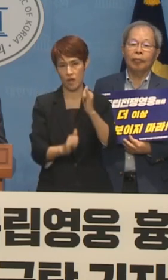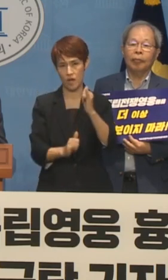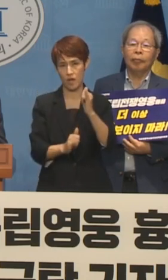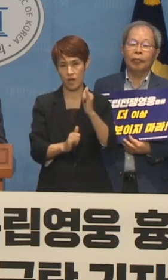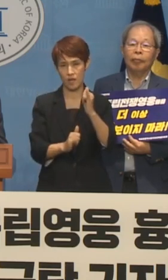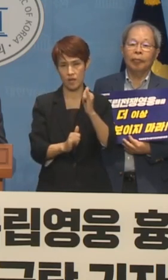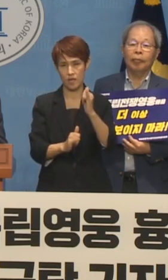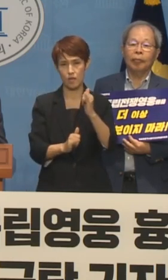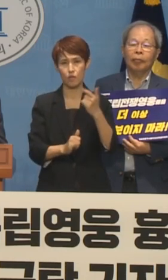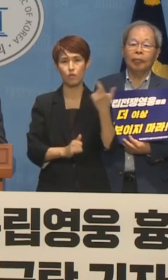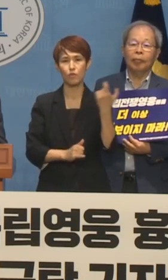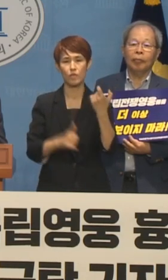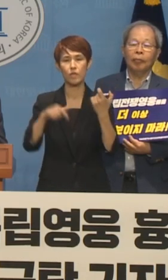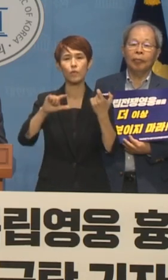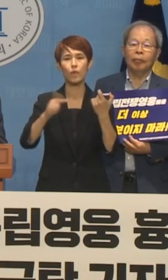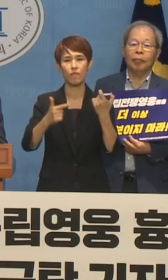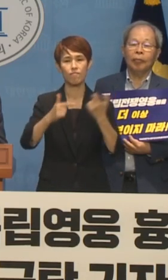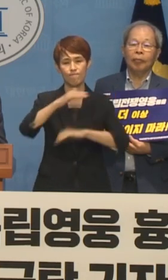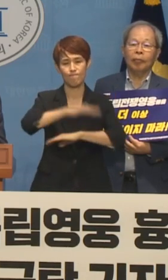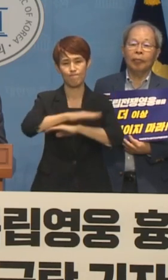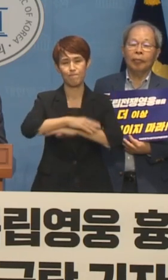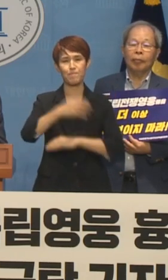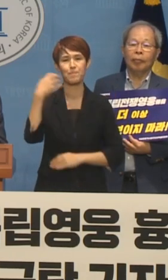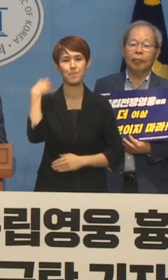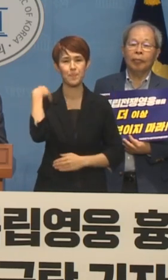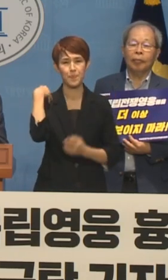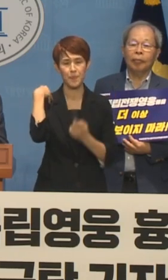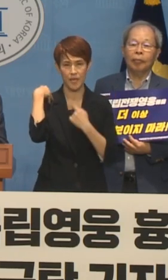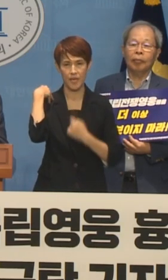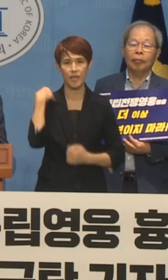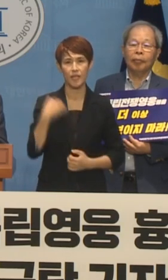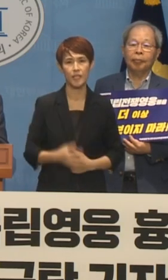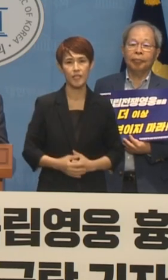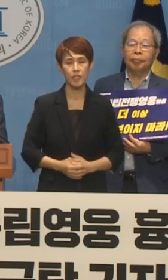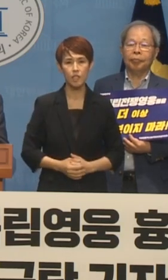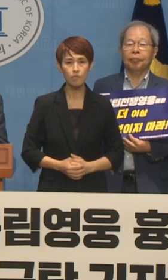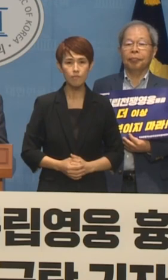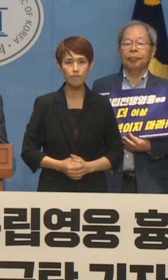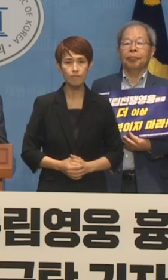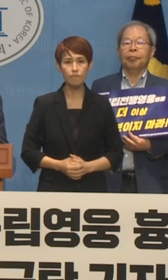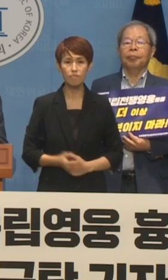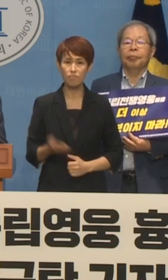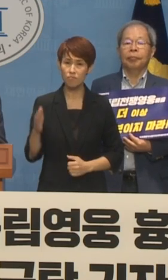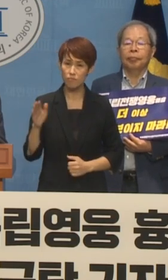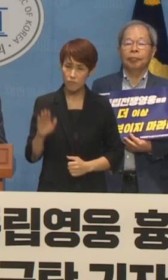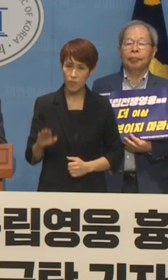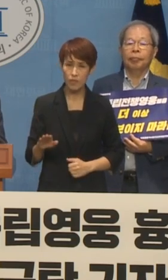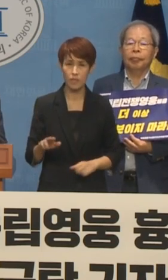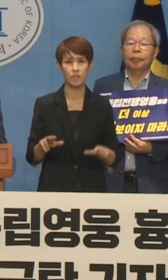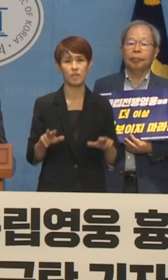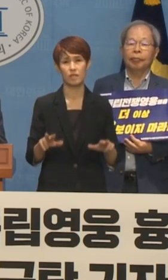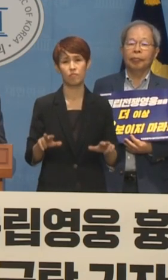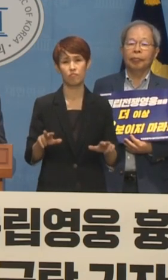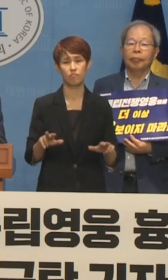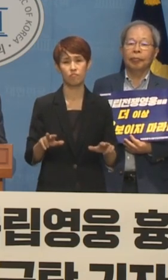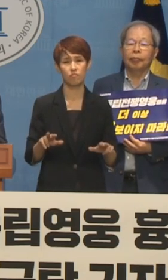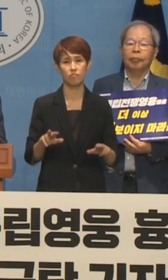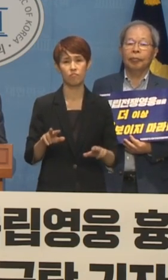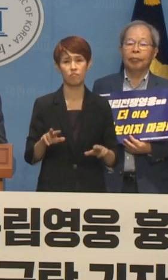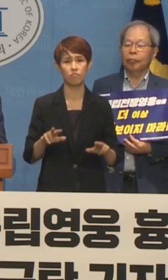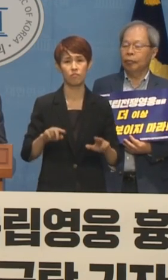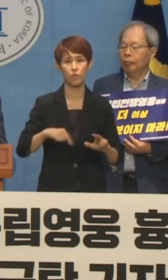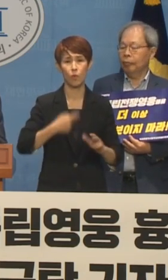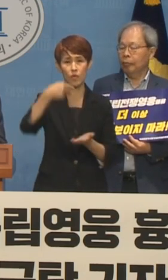기획 60권을 출판하는 책임을 맡기도 했습니다. 하지만 저는 지금